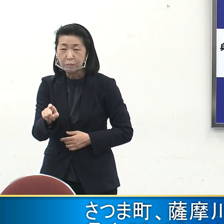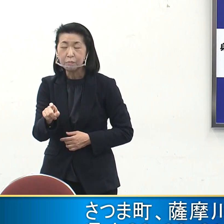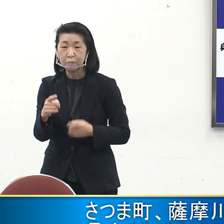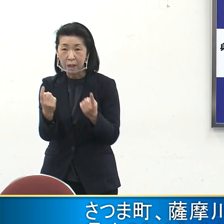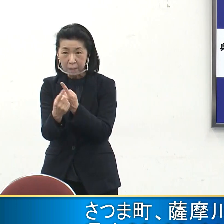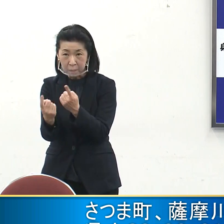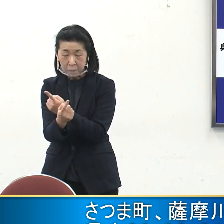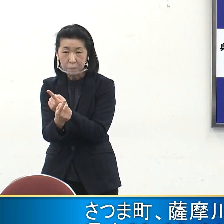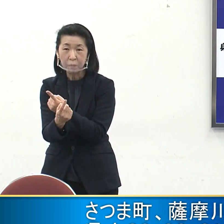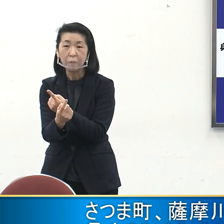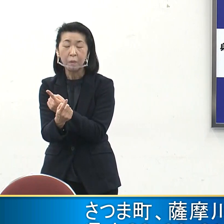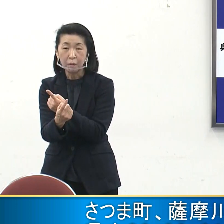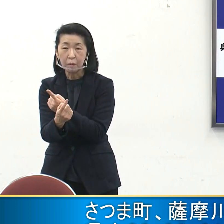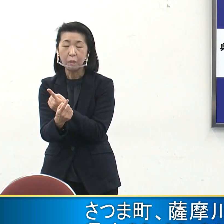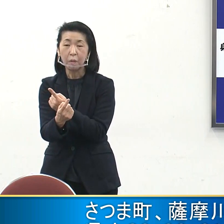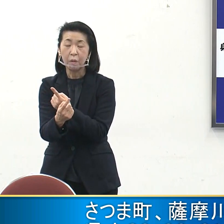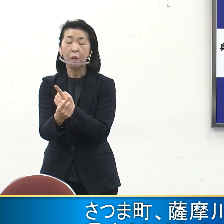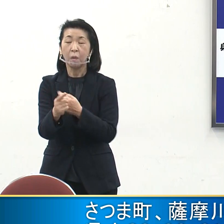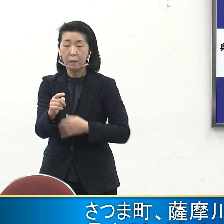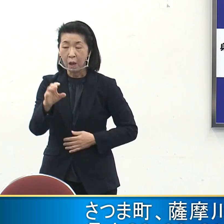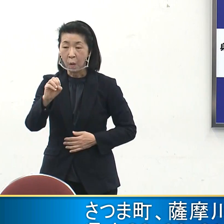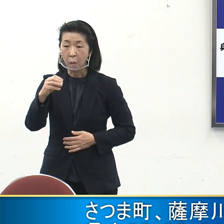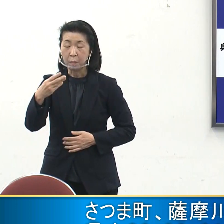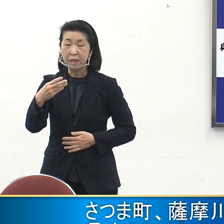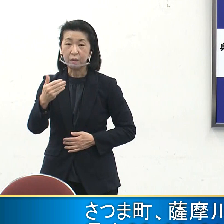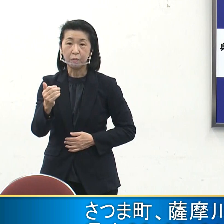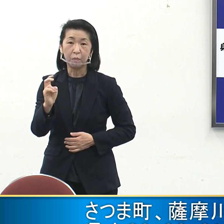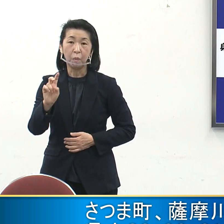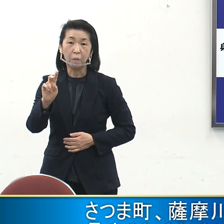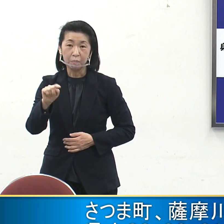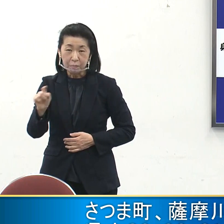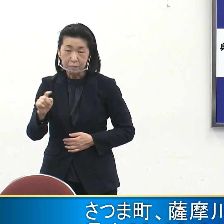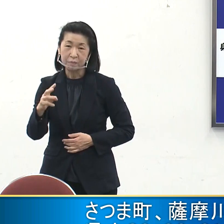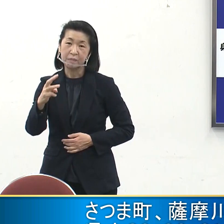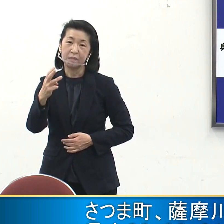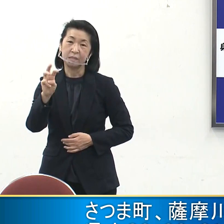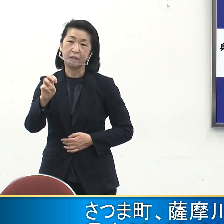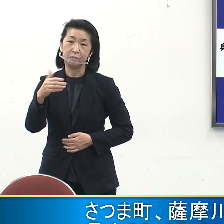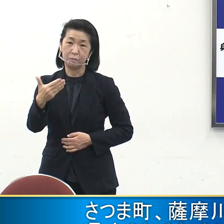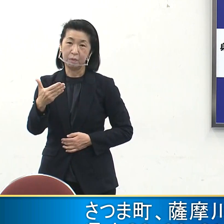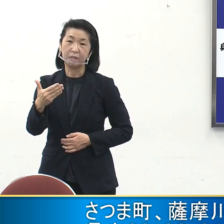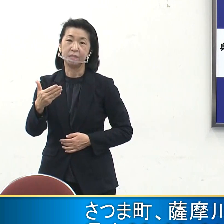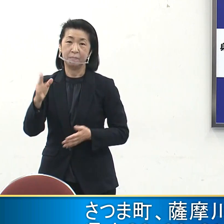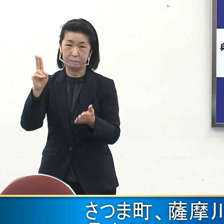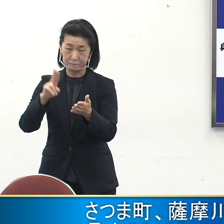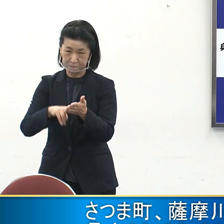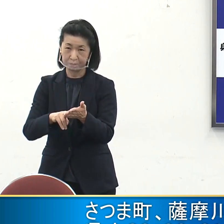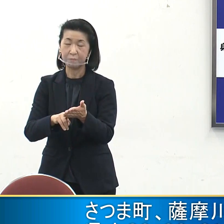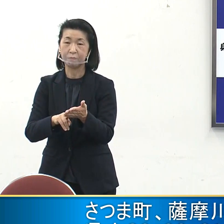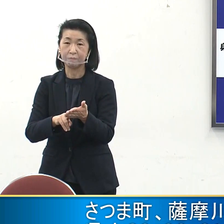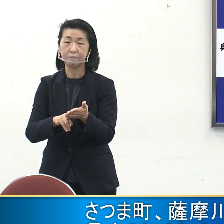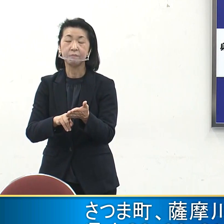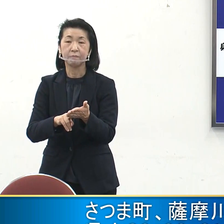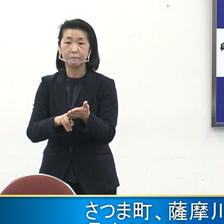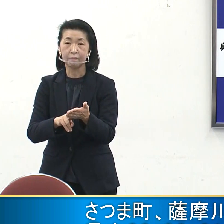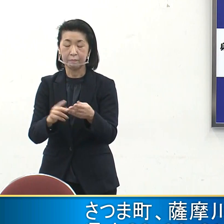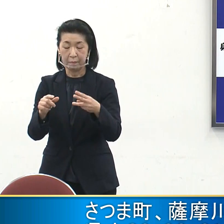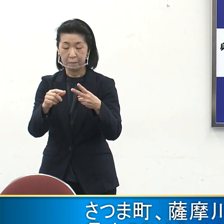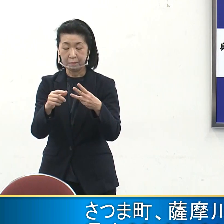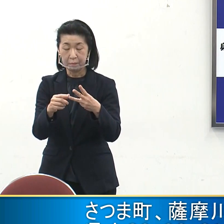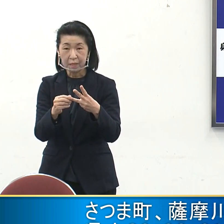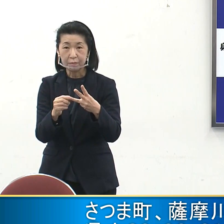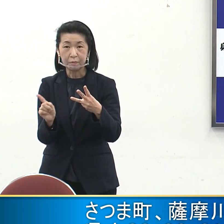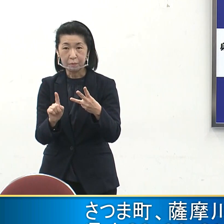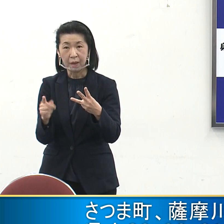ロン株は38例確定いたしましたので合わせて公表いたします。次に3点目でございますが、昨